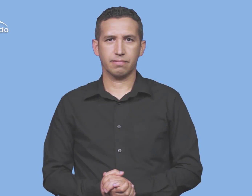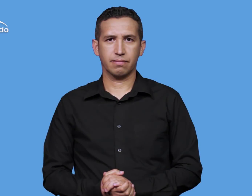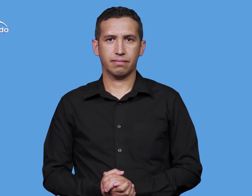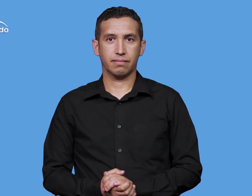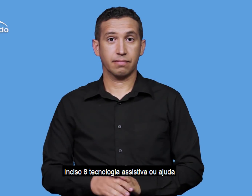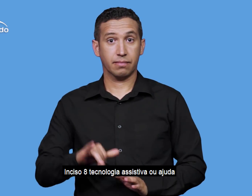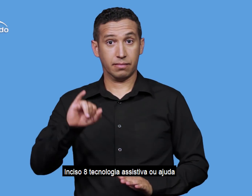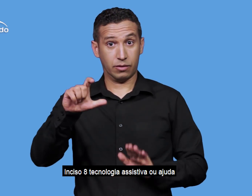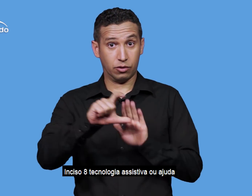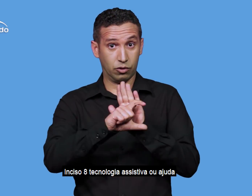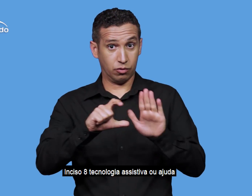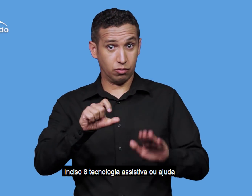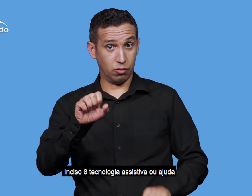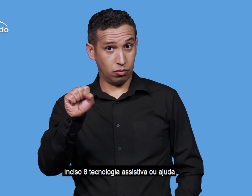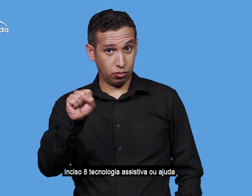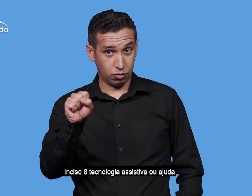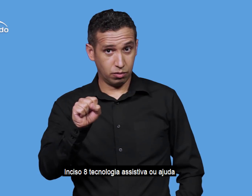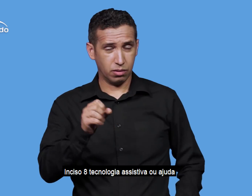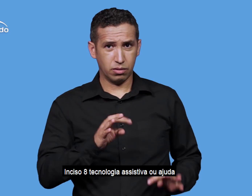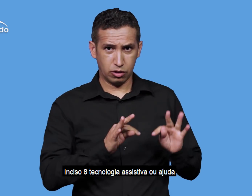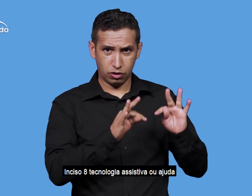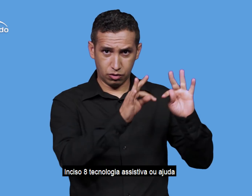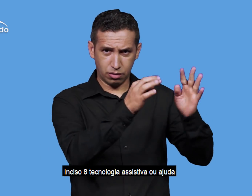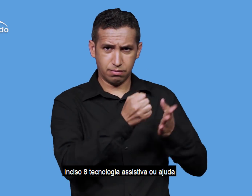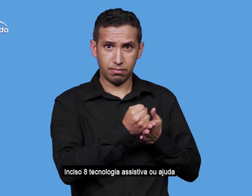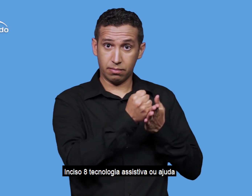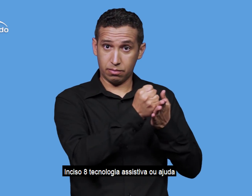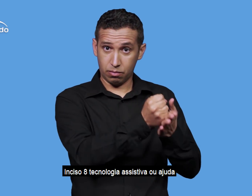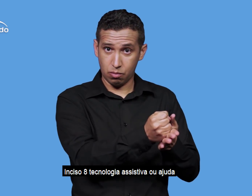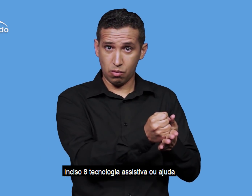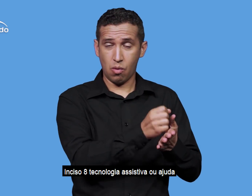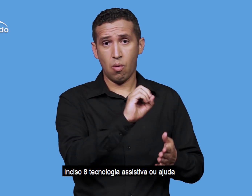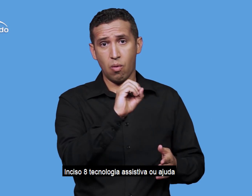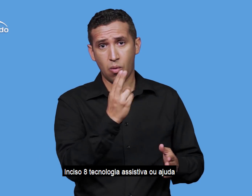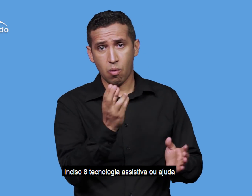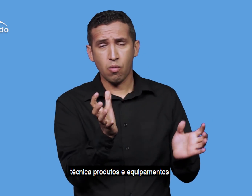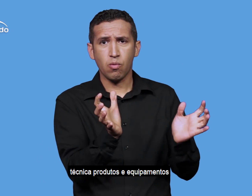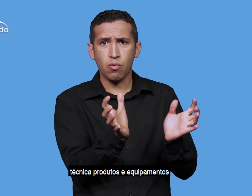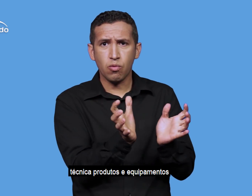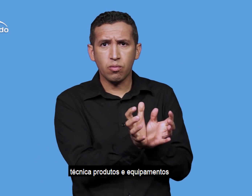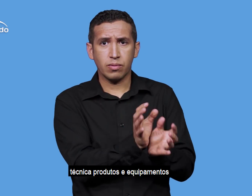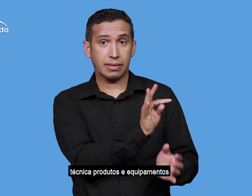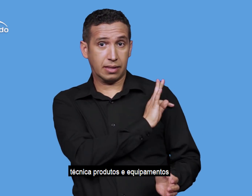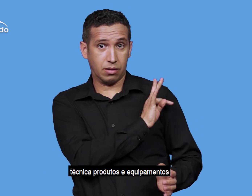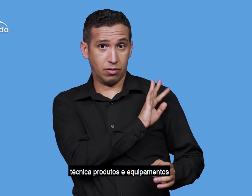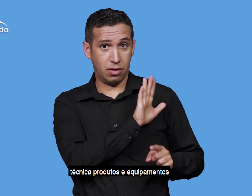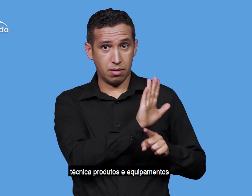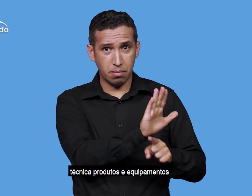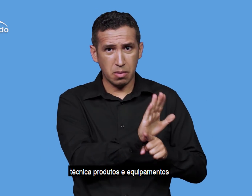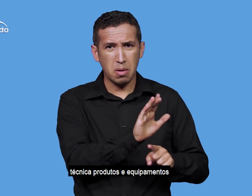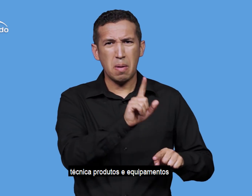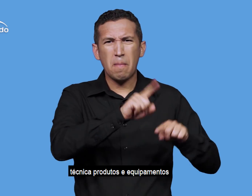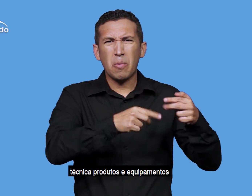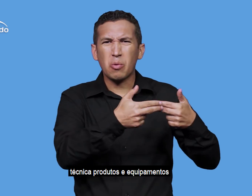o inciso 8 tecnologia assistiva ou ajuda técnica produtos equipamentos